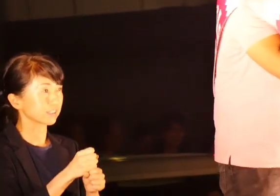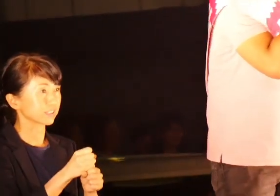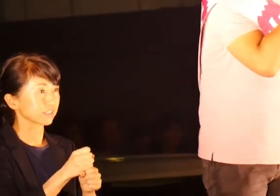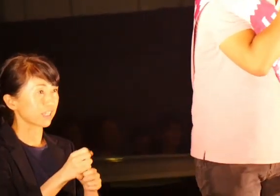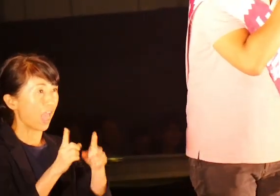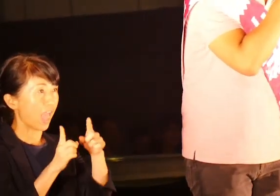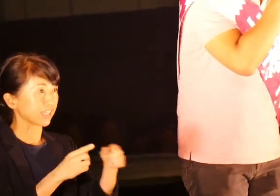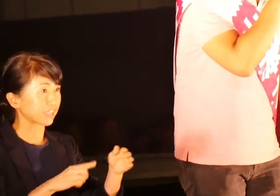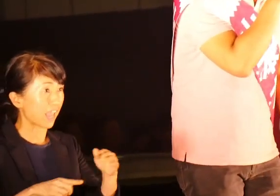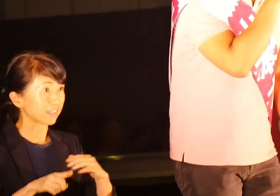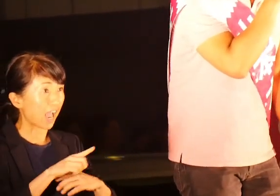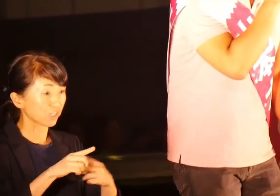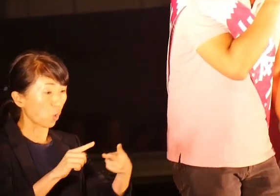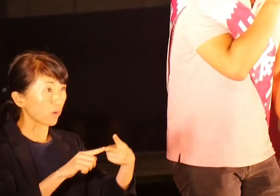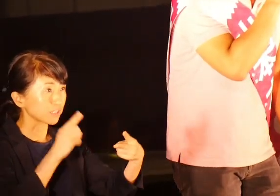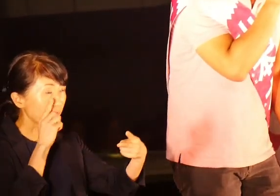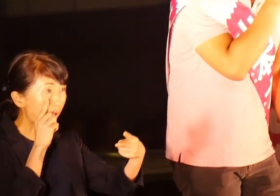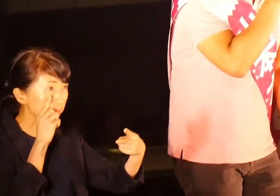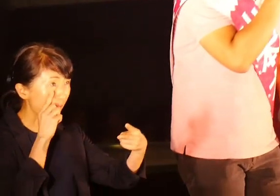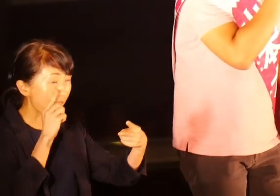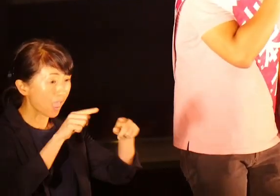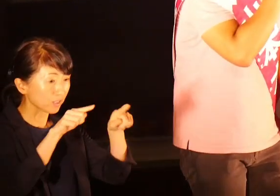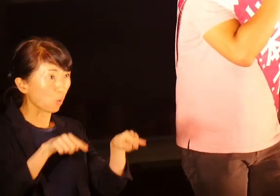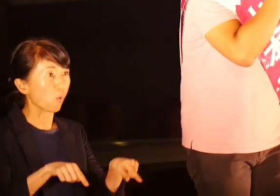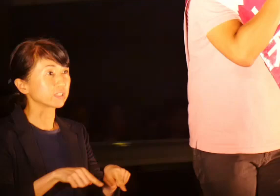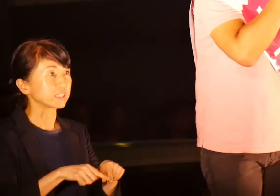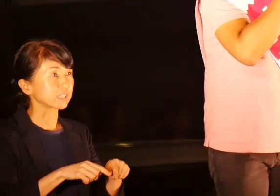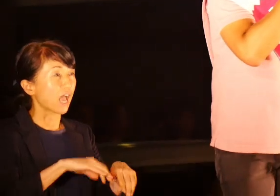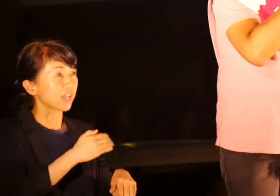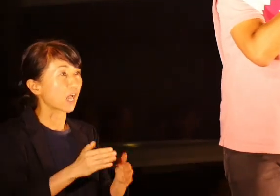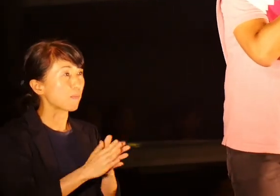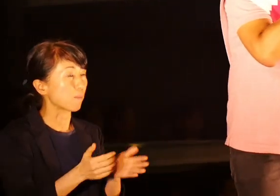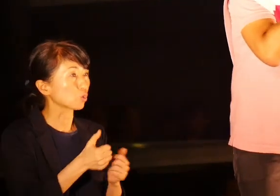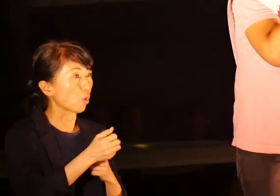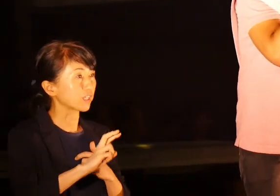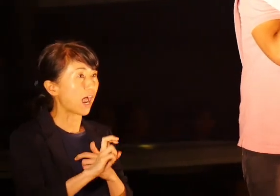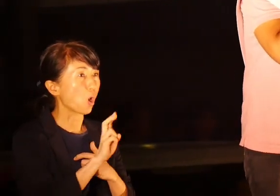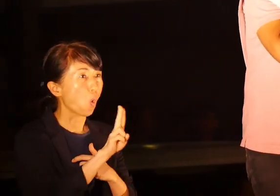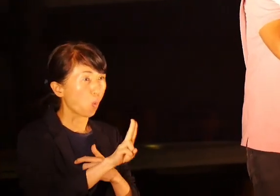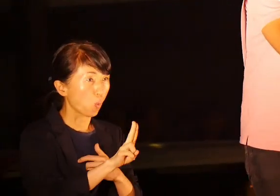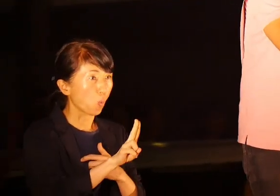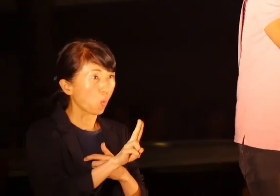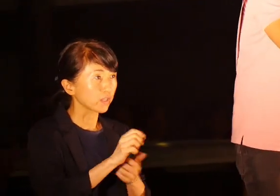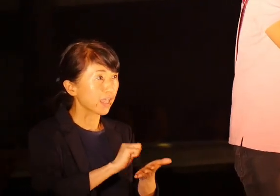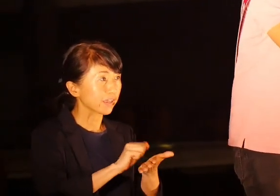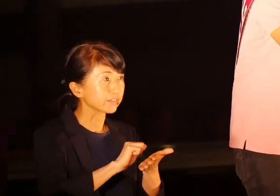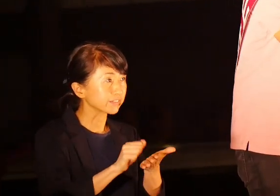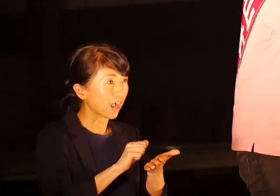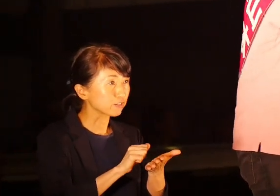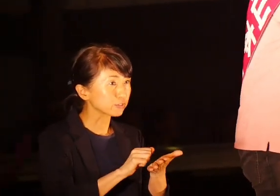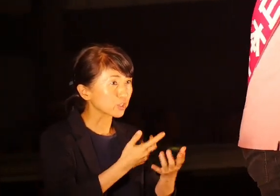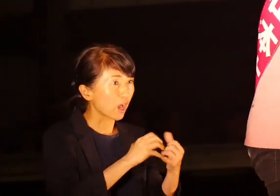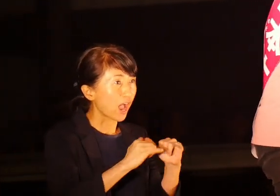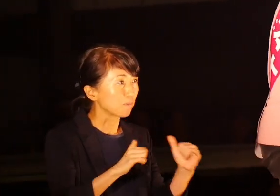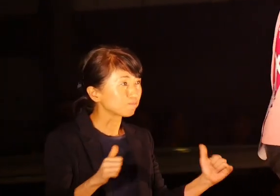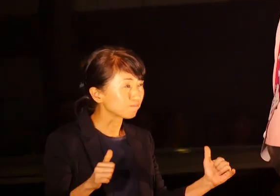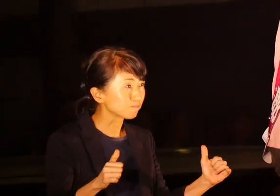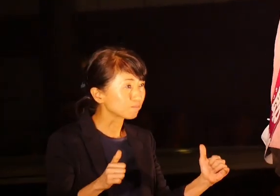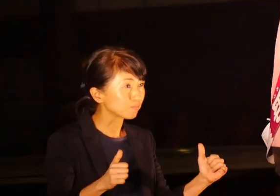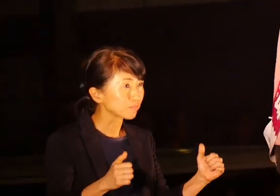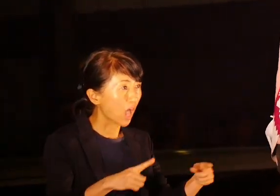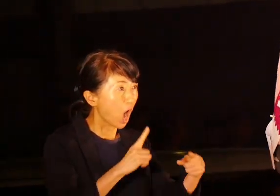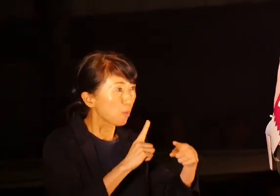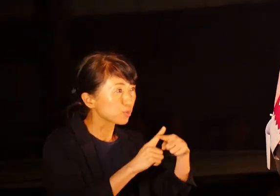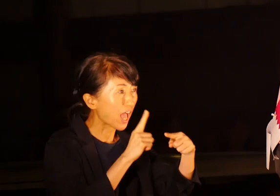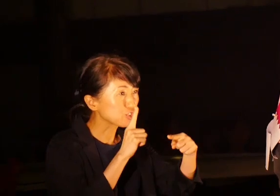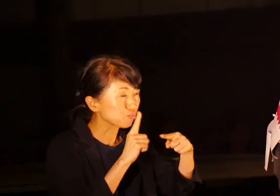比例代表2枚目の投票用紙、山本太郎と書く人の名前が多ければ、それに議席がプラスされる